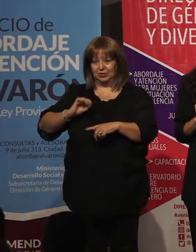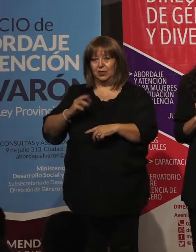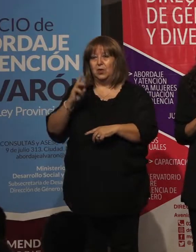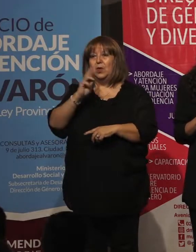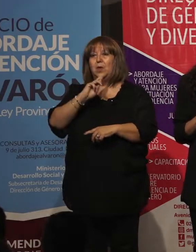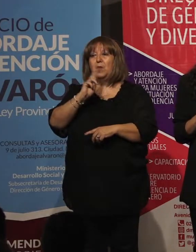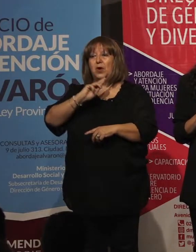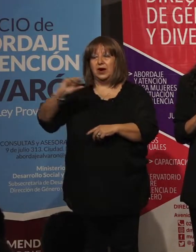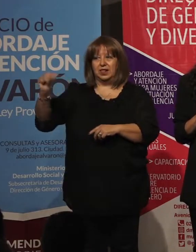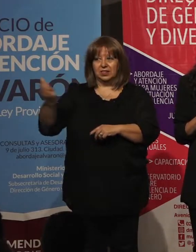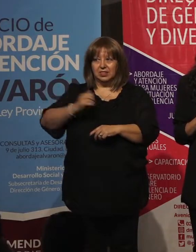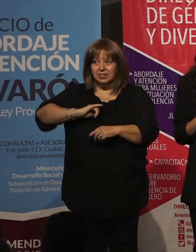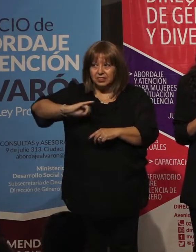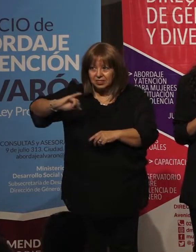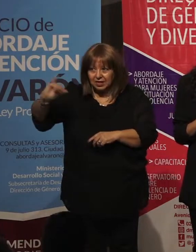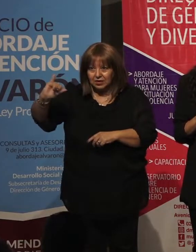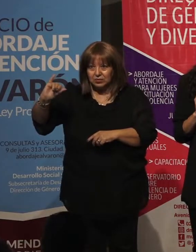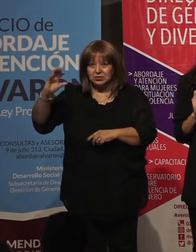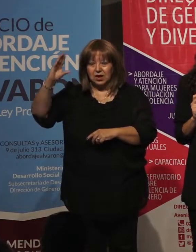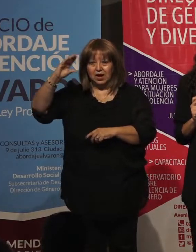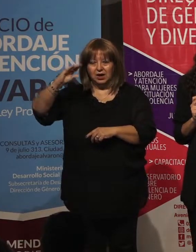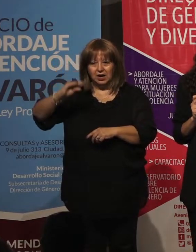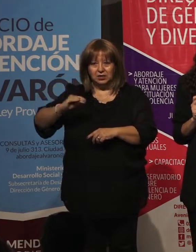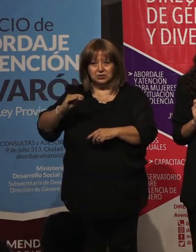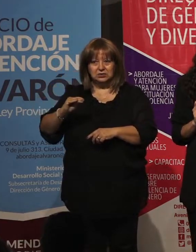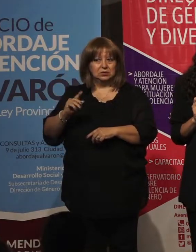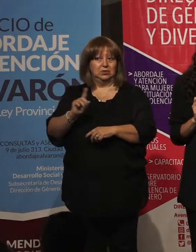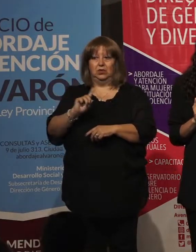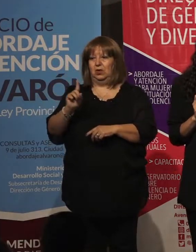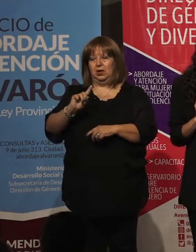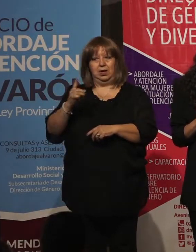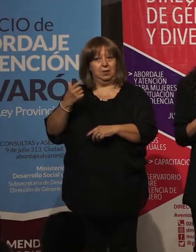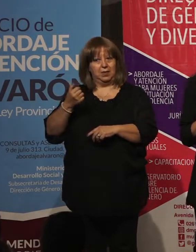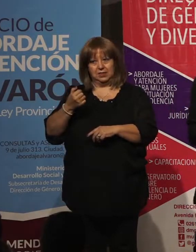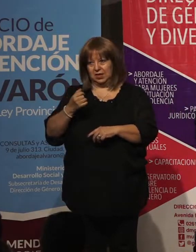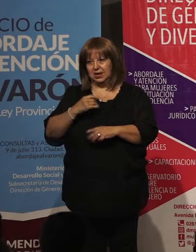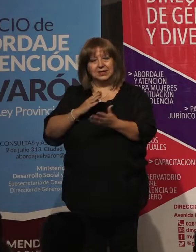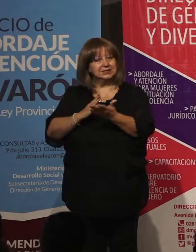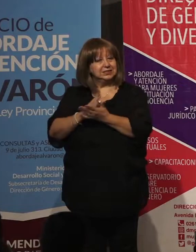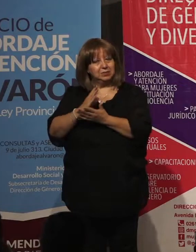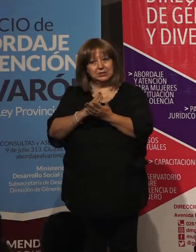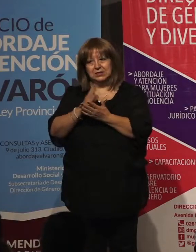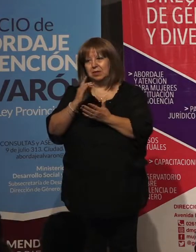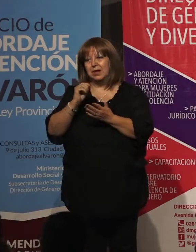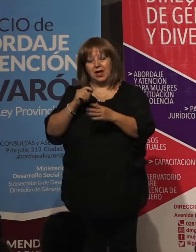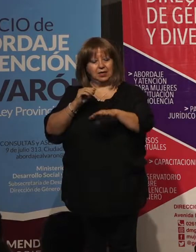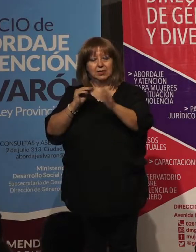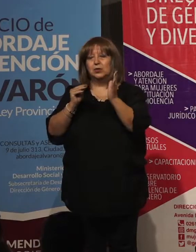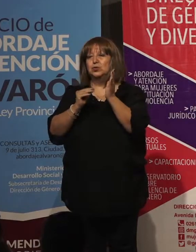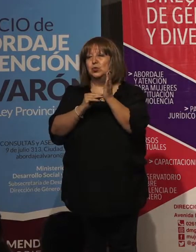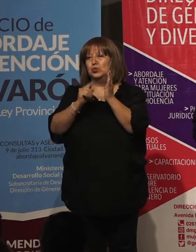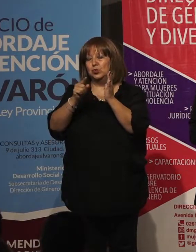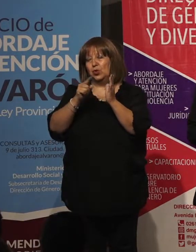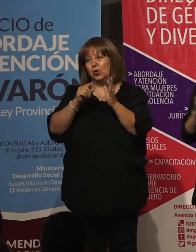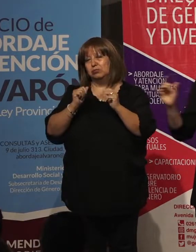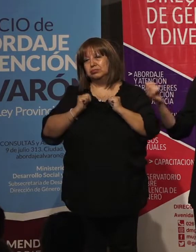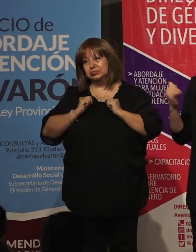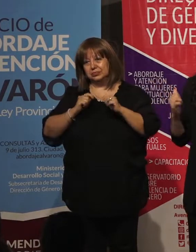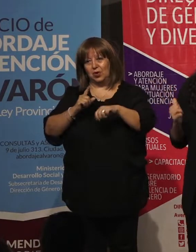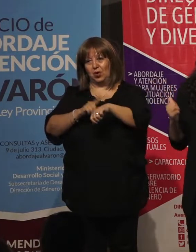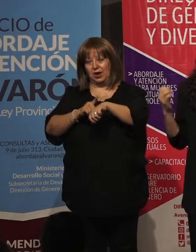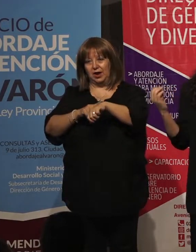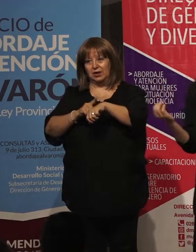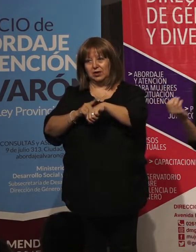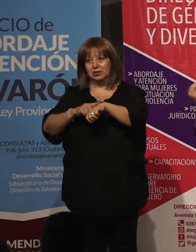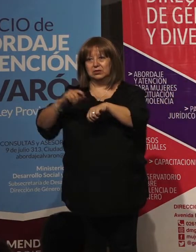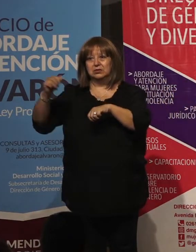mujer no pueda hacer una denuncia en la noche es mentira. Porque hay un ayudante fiscal que está de turno, ¿sí? Y ya